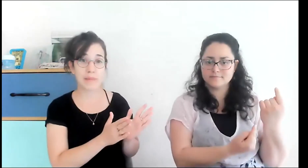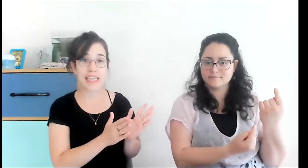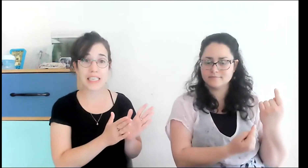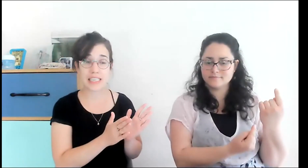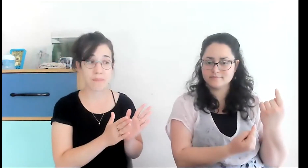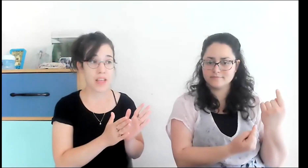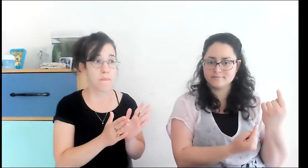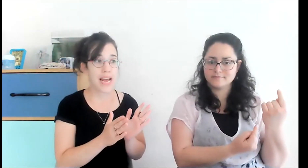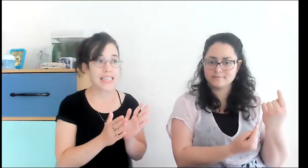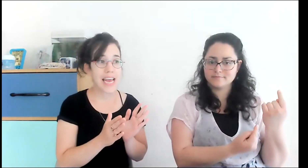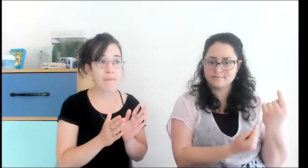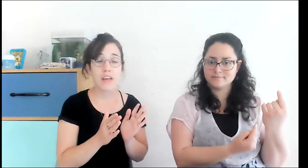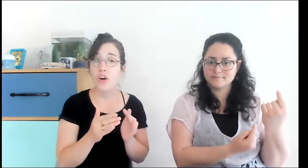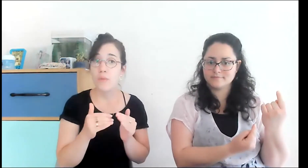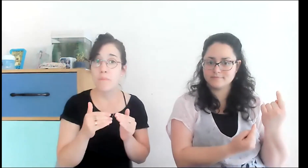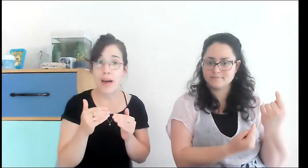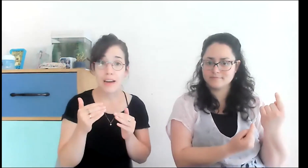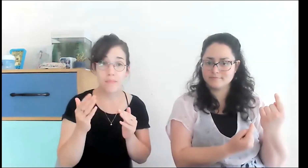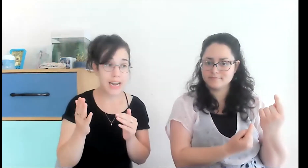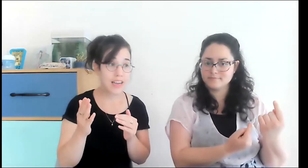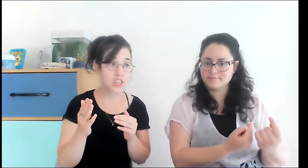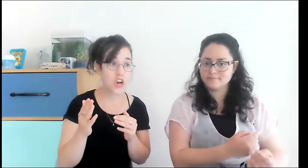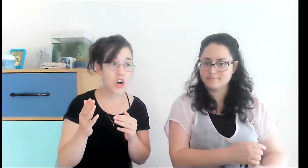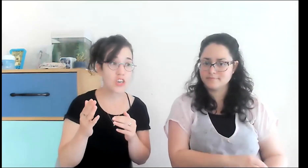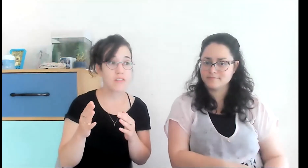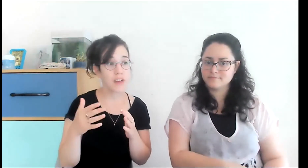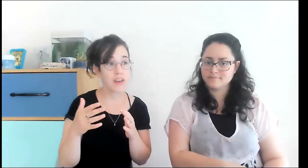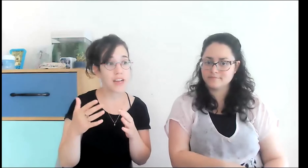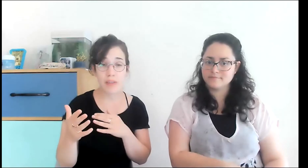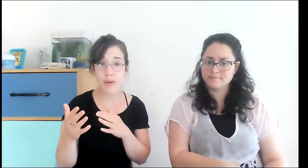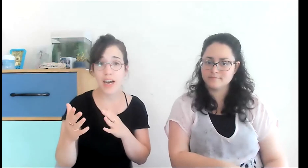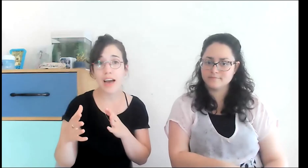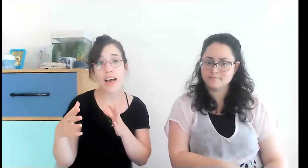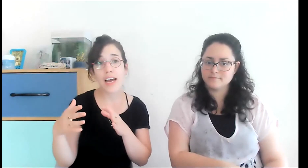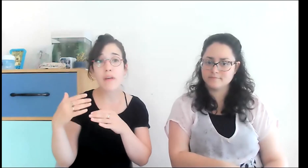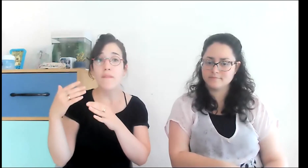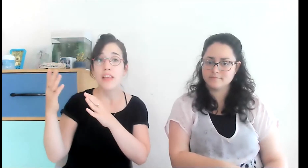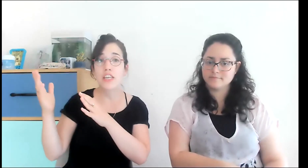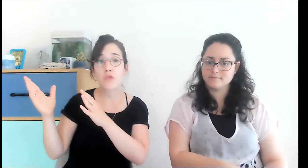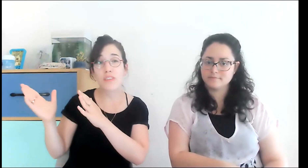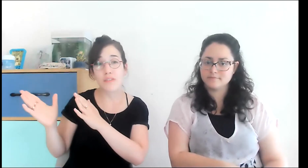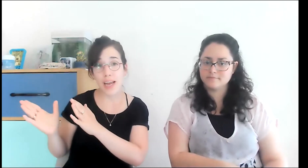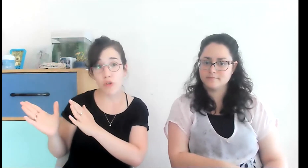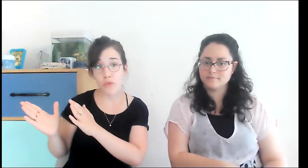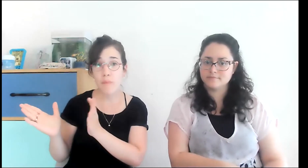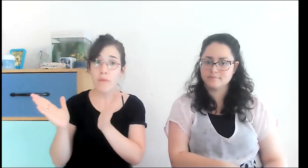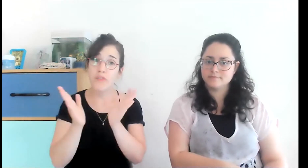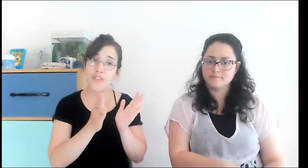בצד הזה. בעצם בבית הראשון, גם בבתים האחרים, יש לנו דברים טובים